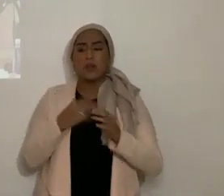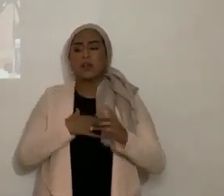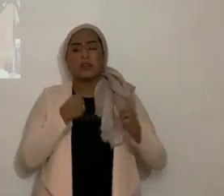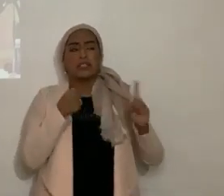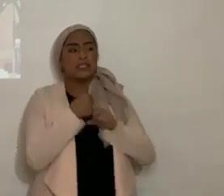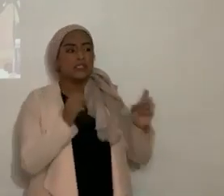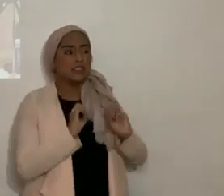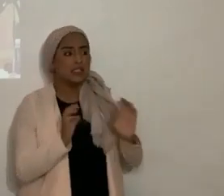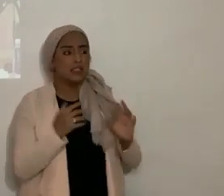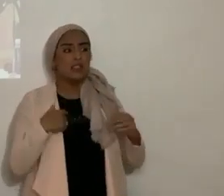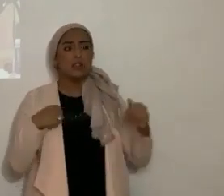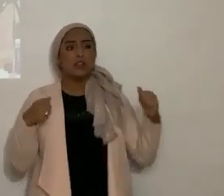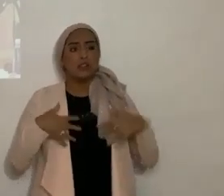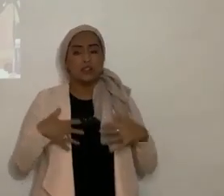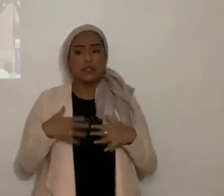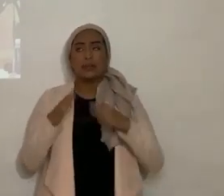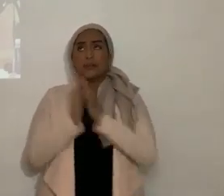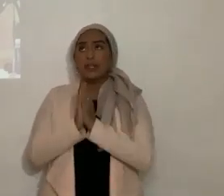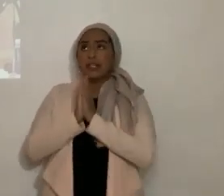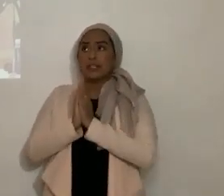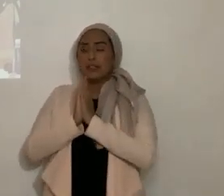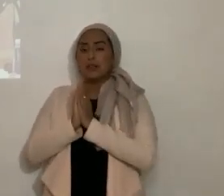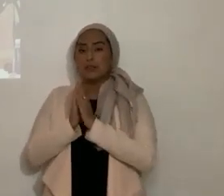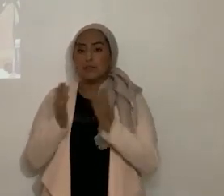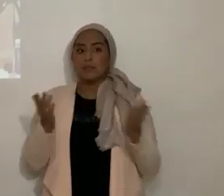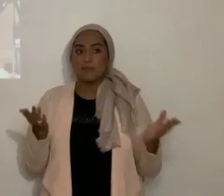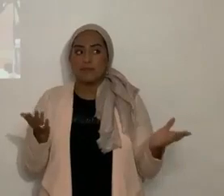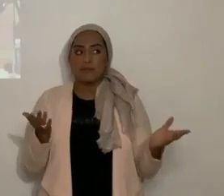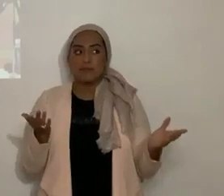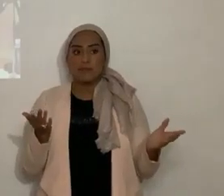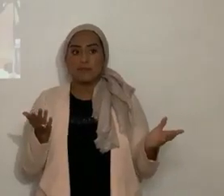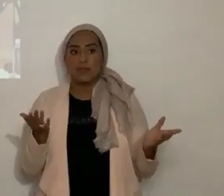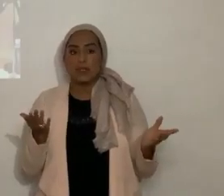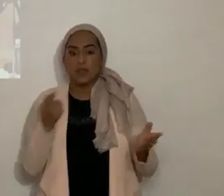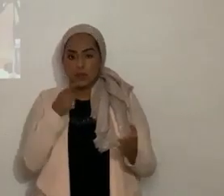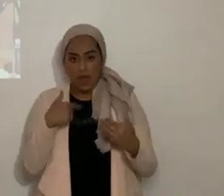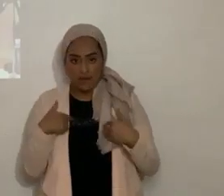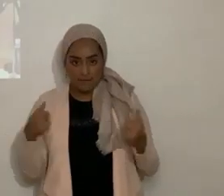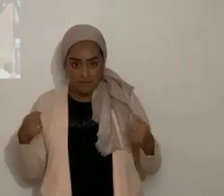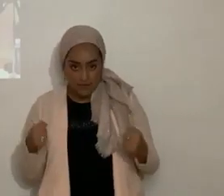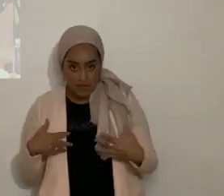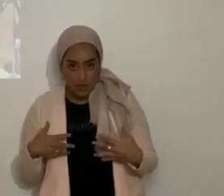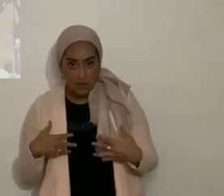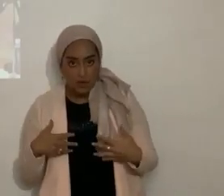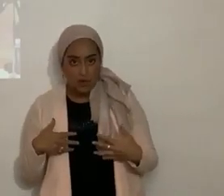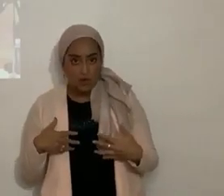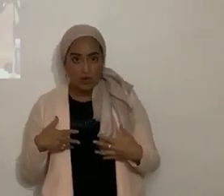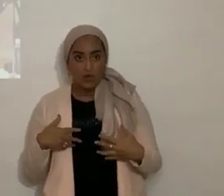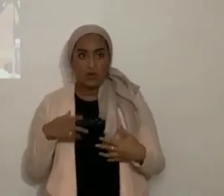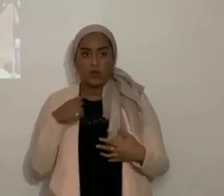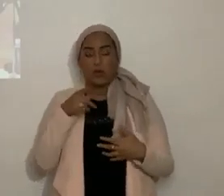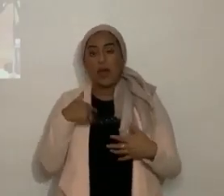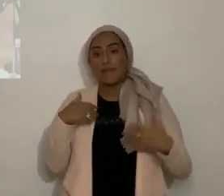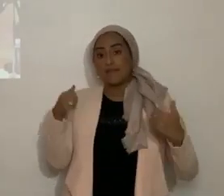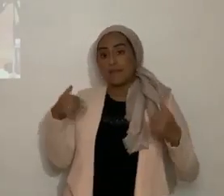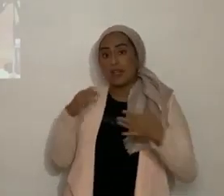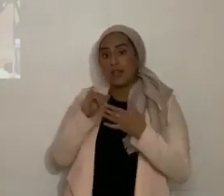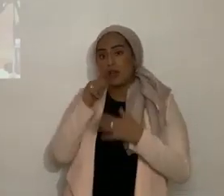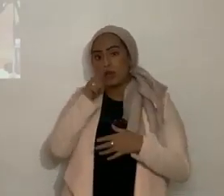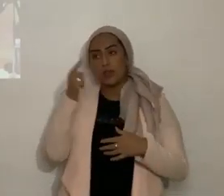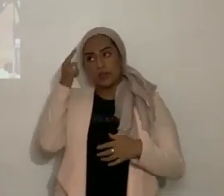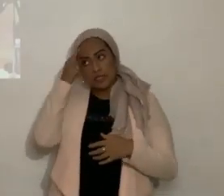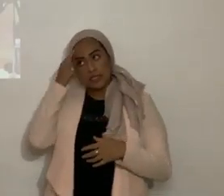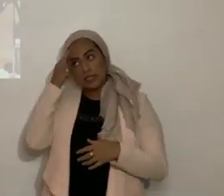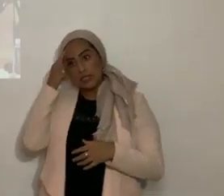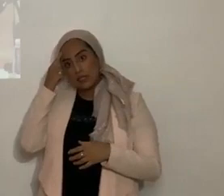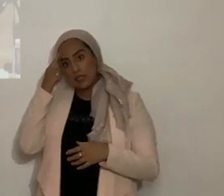lo otro, y que no me pase aquello, y por favor, y esto y lo otro. Bueno, ¿tienes miedo? ¿Temes que eso que piensas